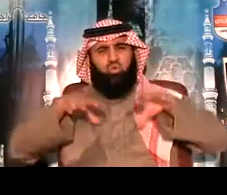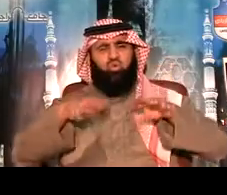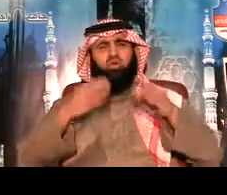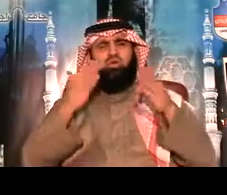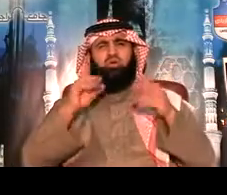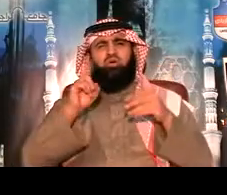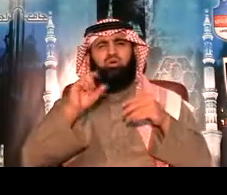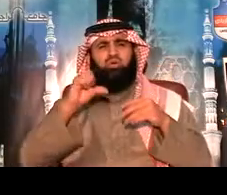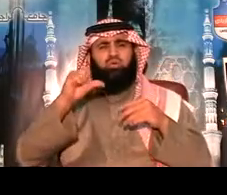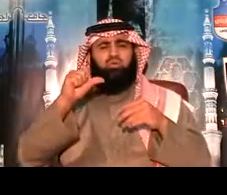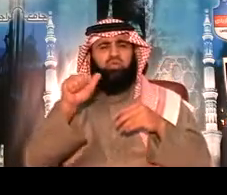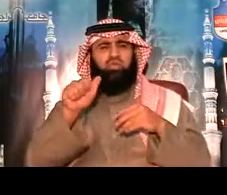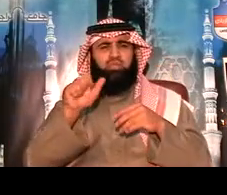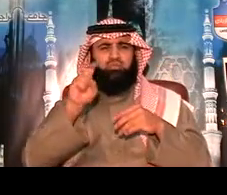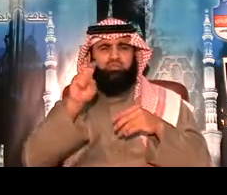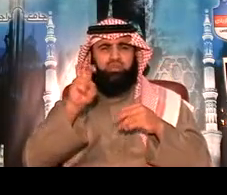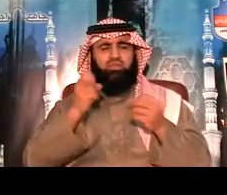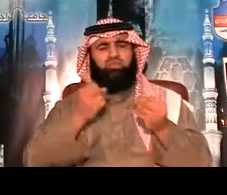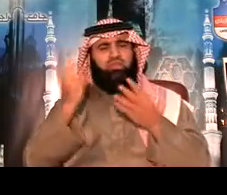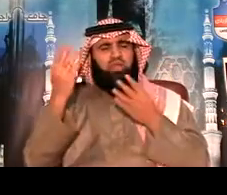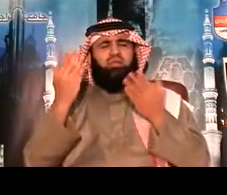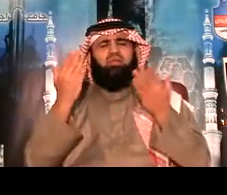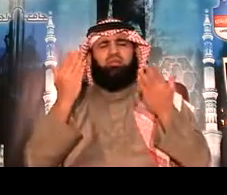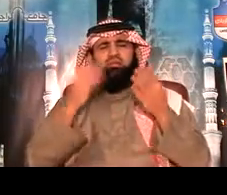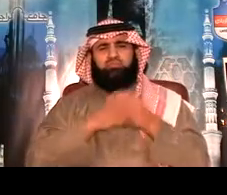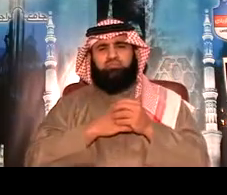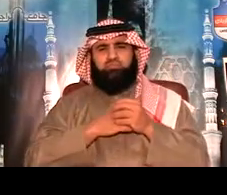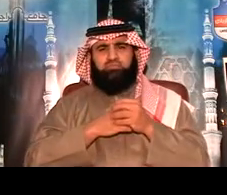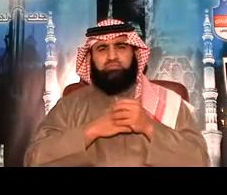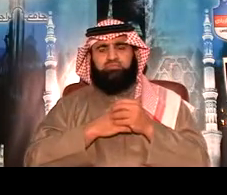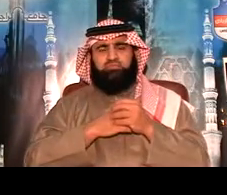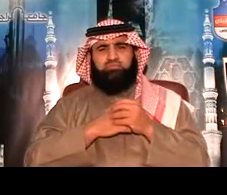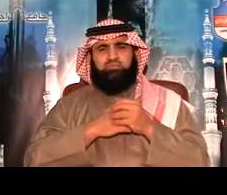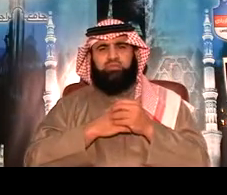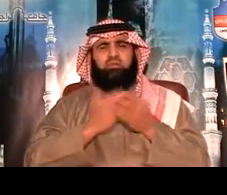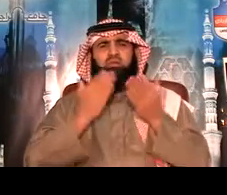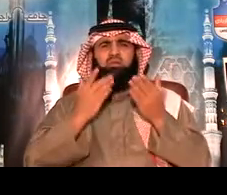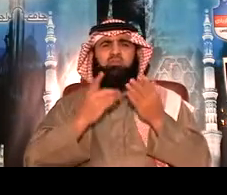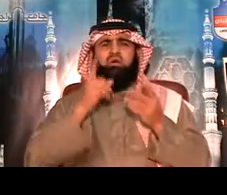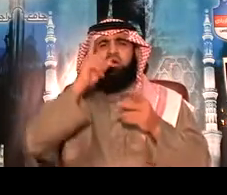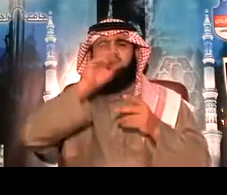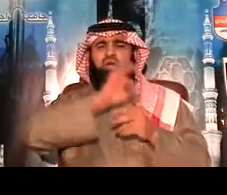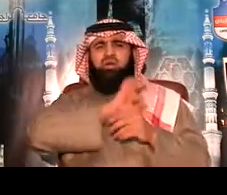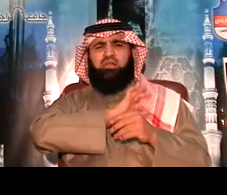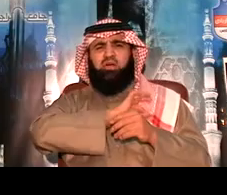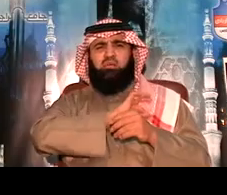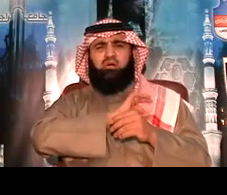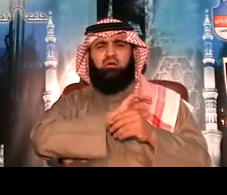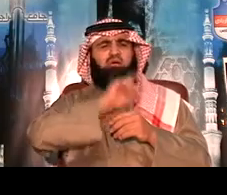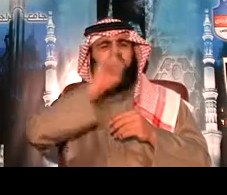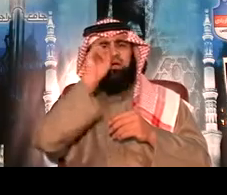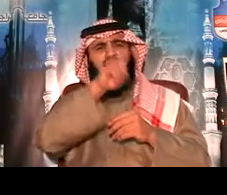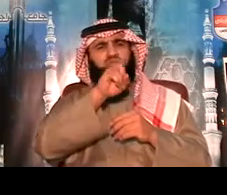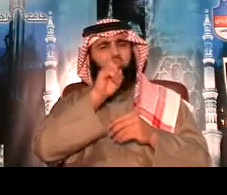من رياض الجنة يا رب العالمين. اللهم إنك أرحم بهم من والديهم وأولادهم والناس